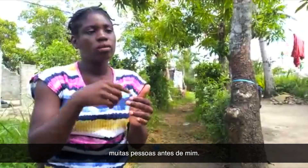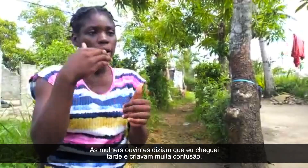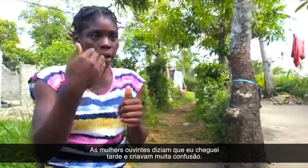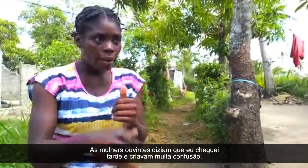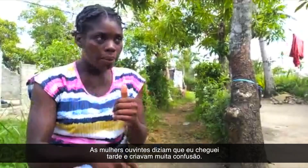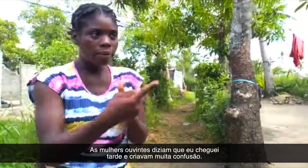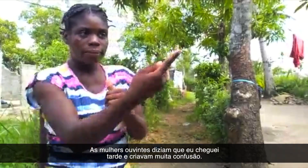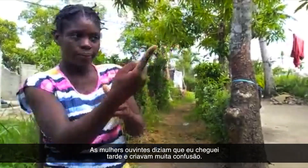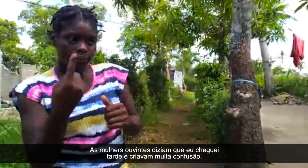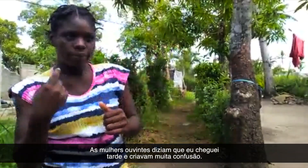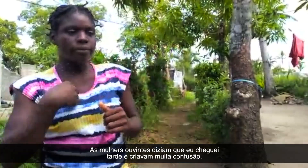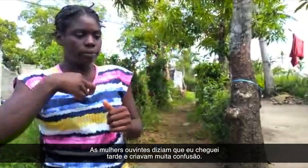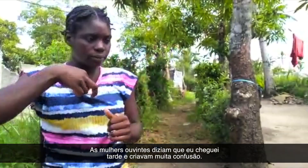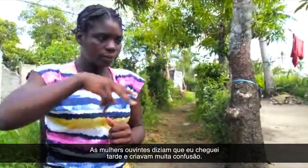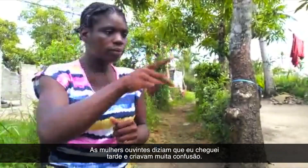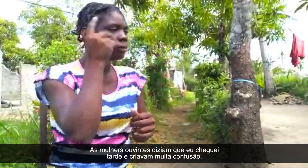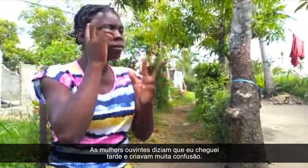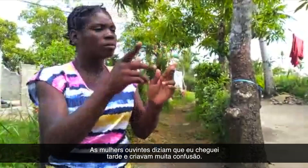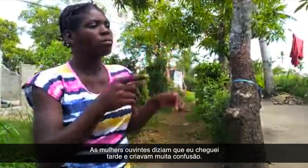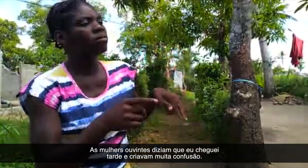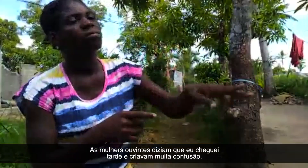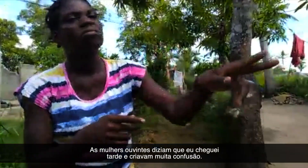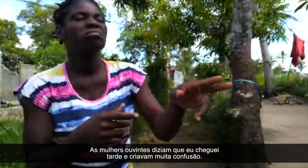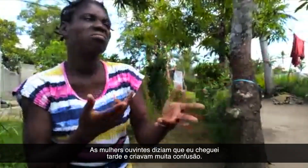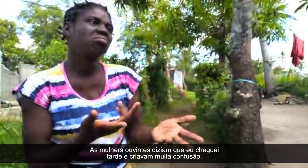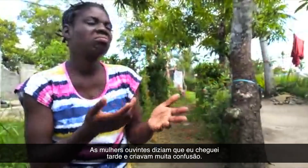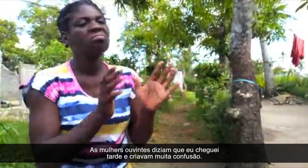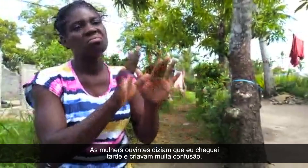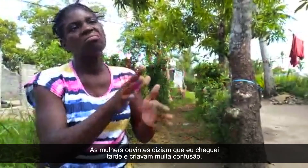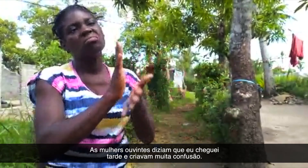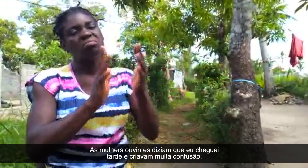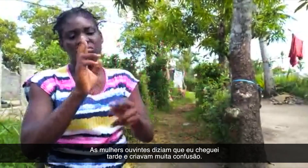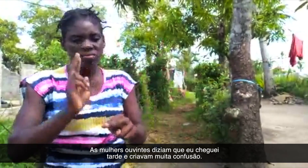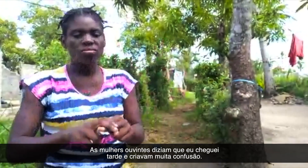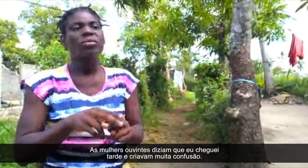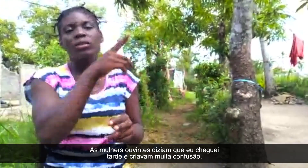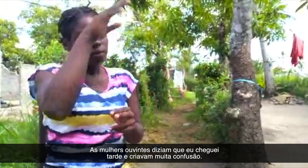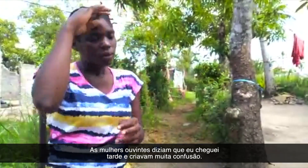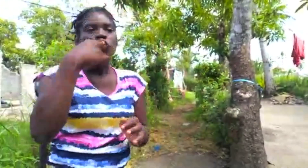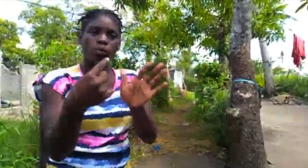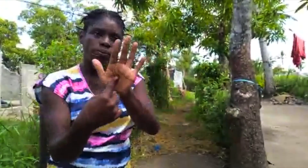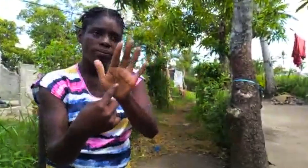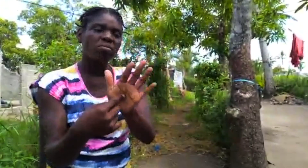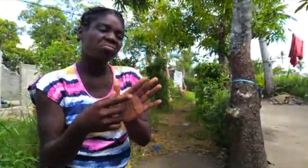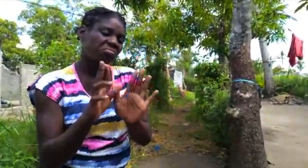mim. As mulheres ouvintes diziam que eu cheguei tarde e criavam muita confusão.